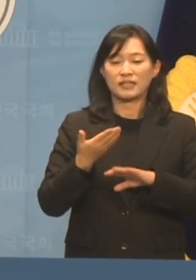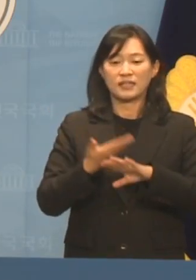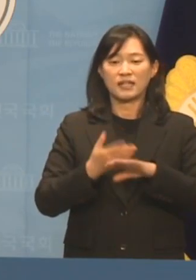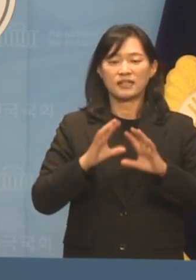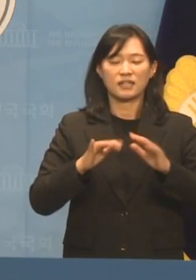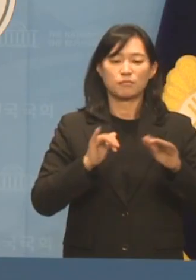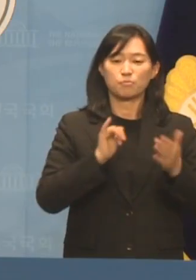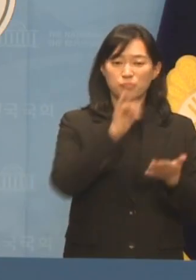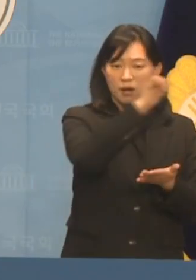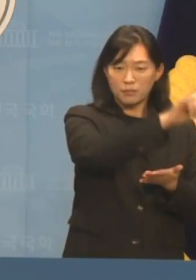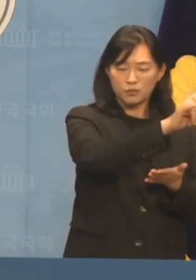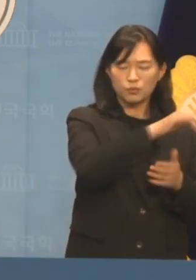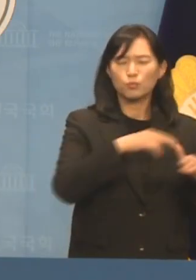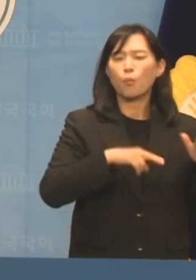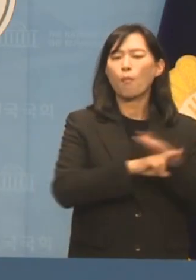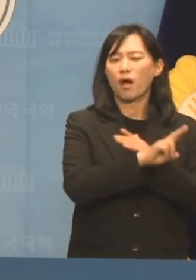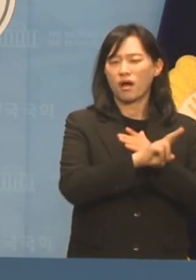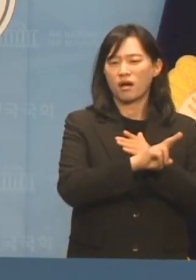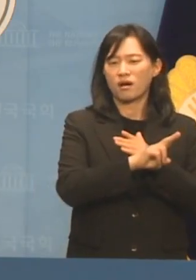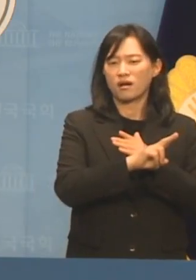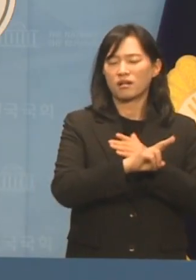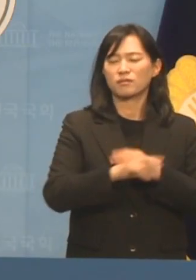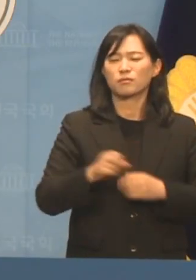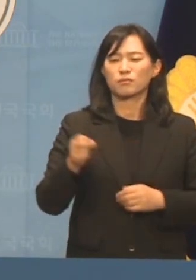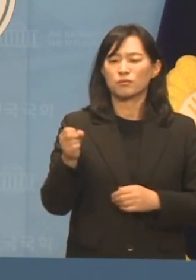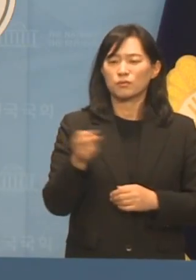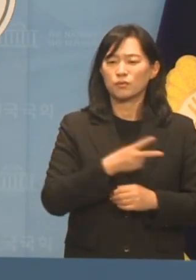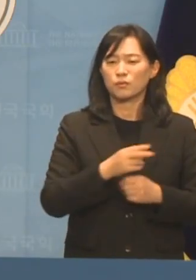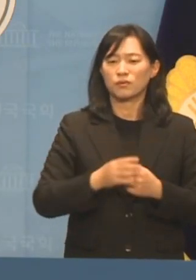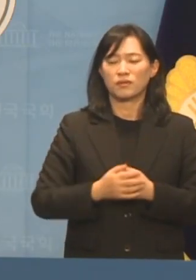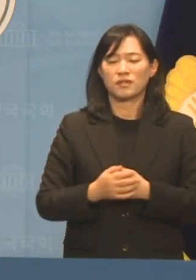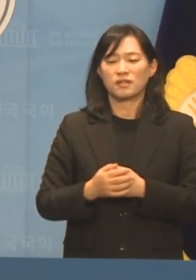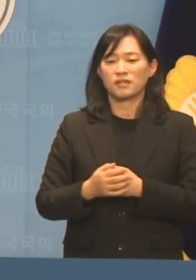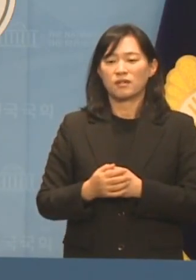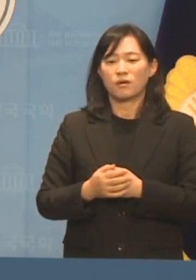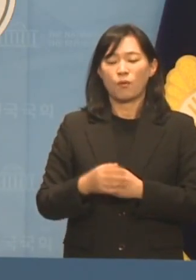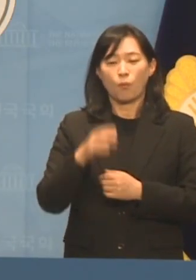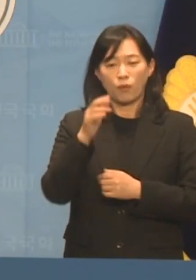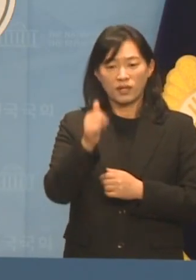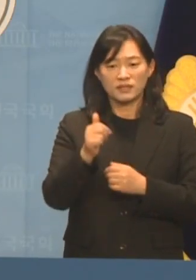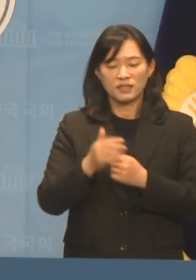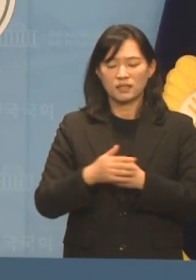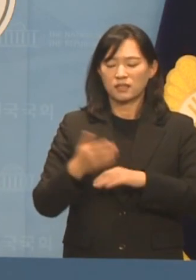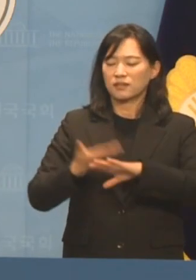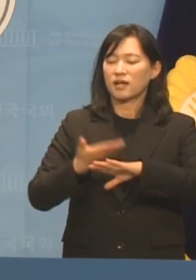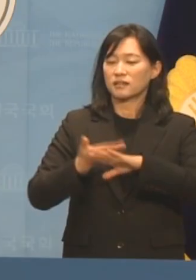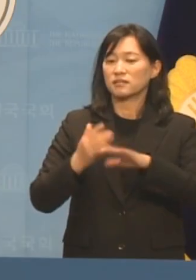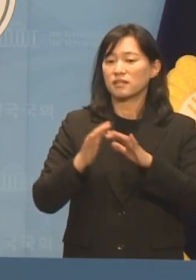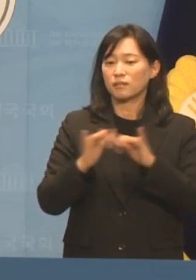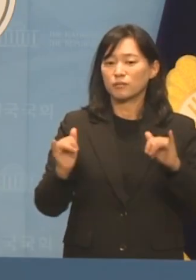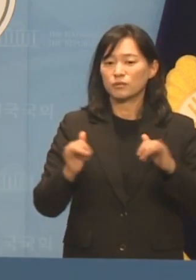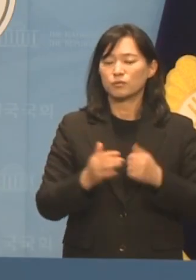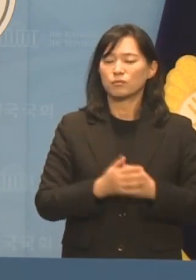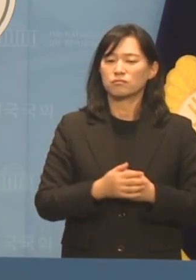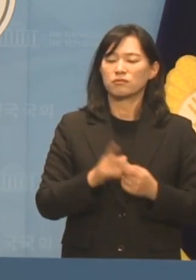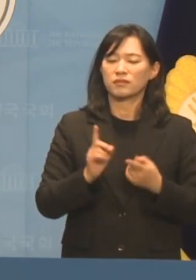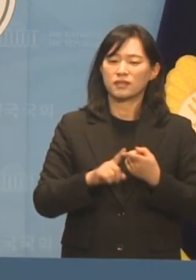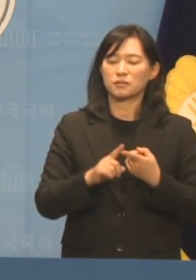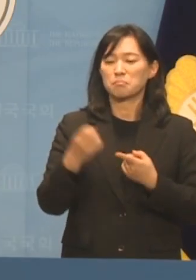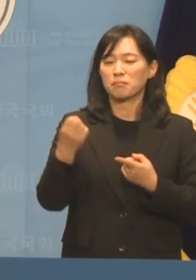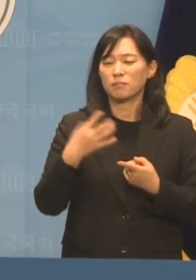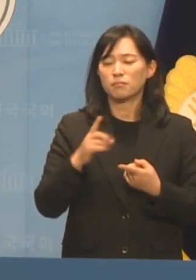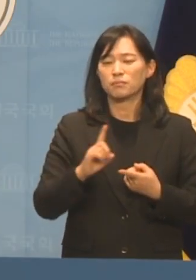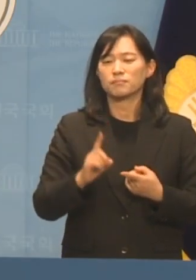도피를 했고, 그리고 김광일 회장이나 이런 다른 사람들이 거기에 대해서 얘기를